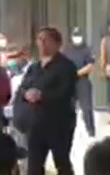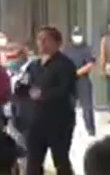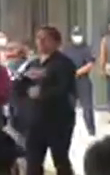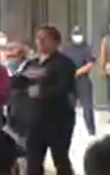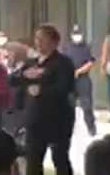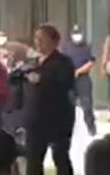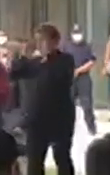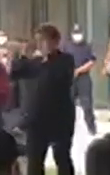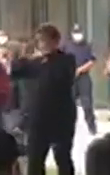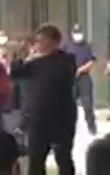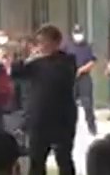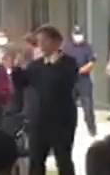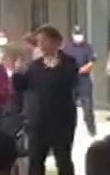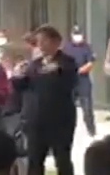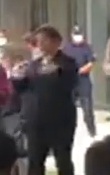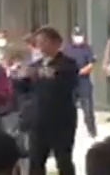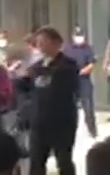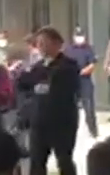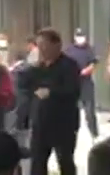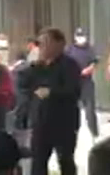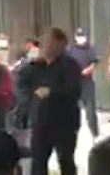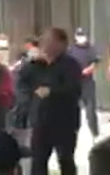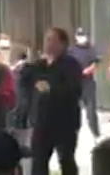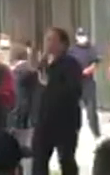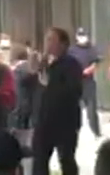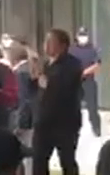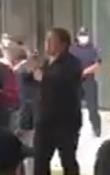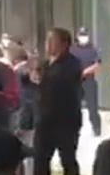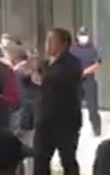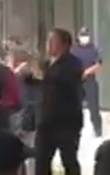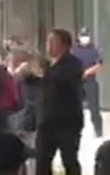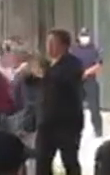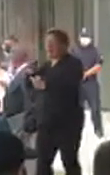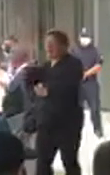para nosotros una vez